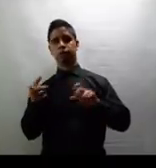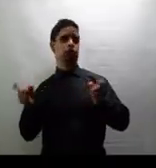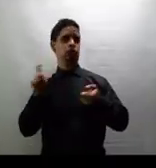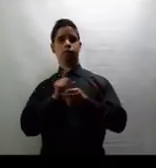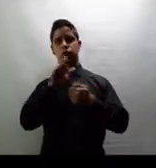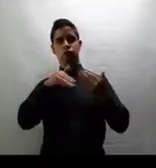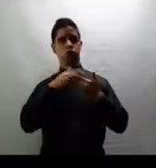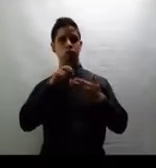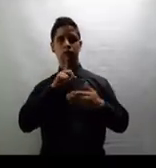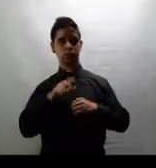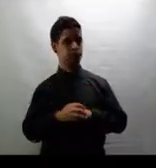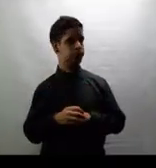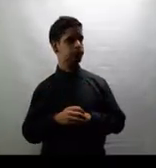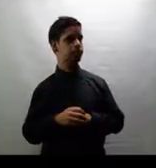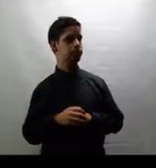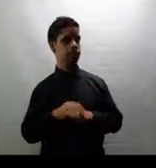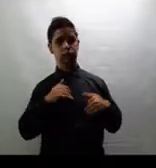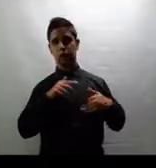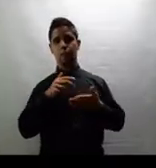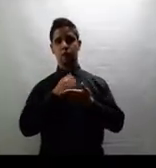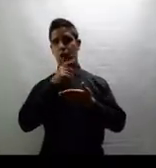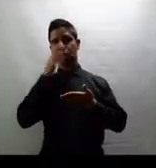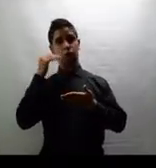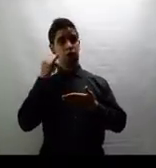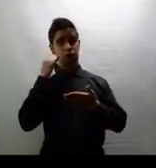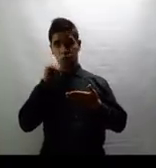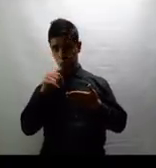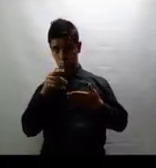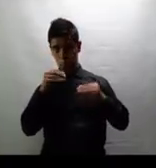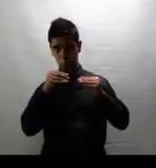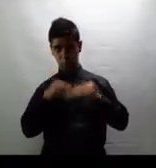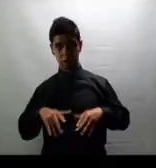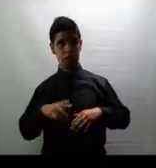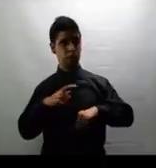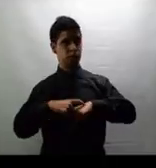invierte al revés total de origen porque sí no